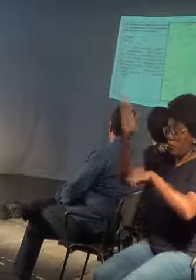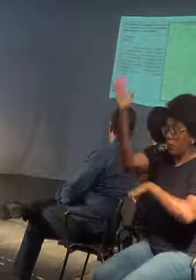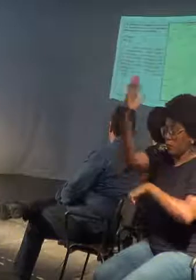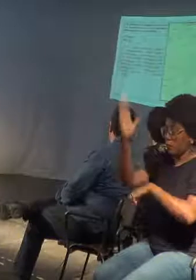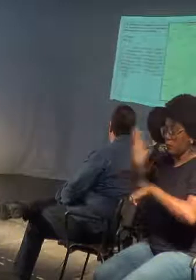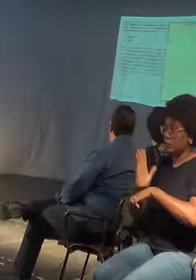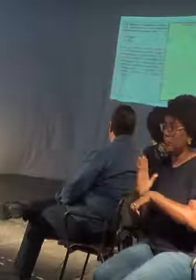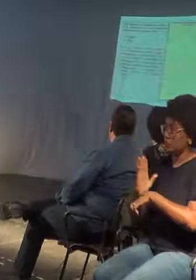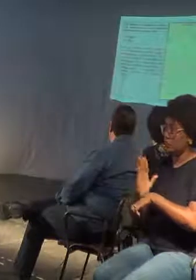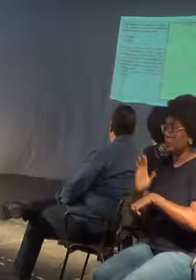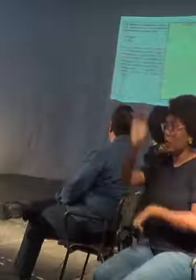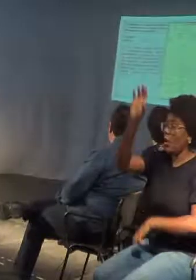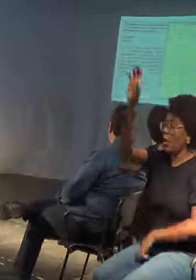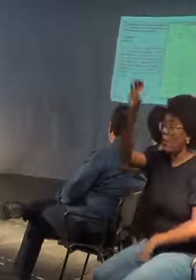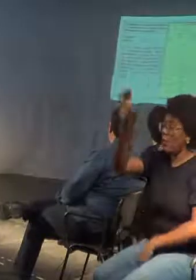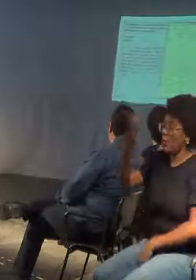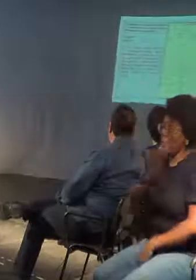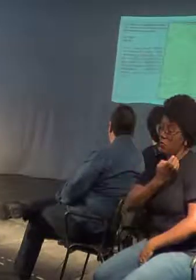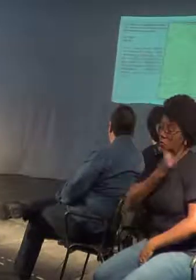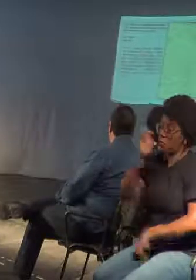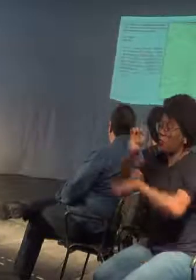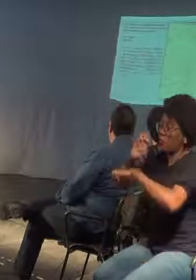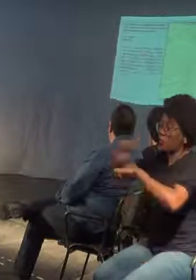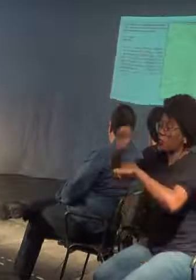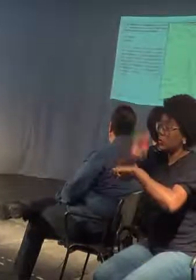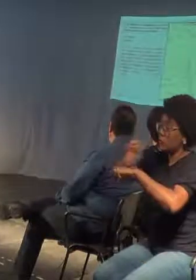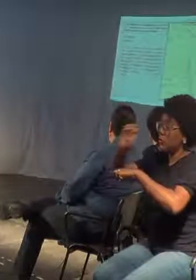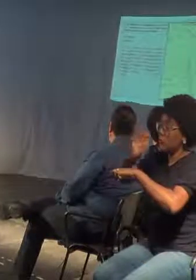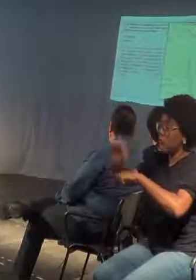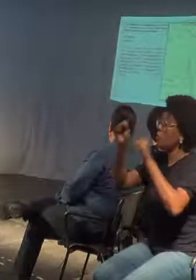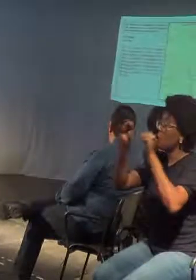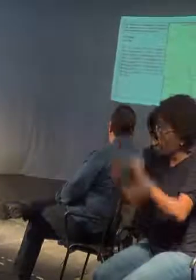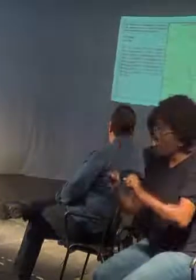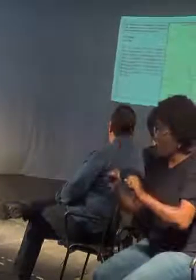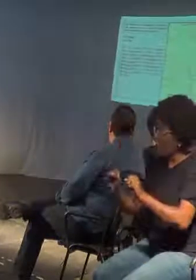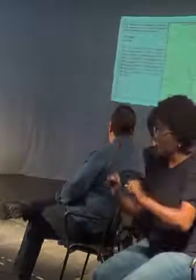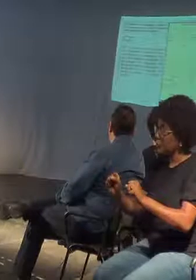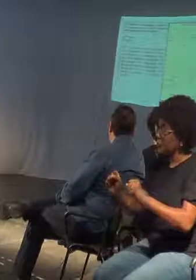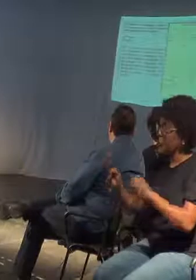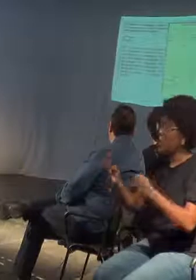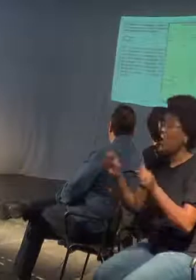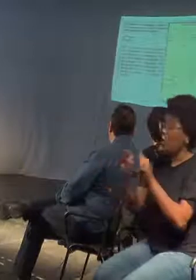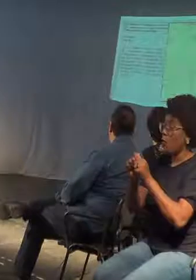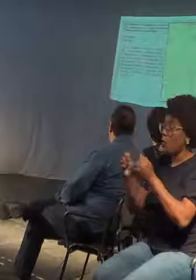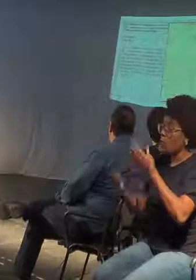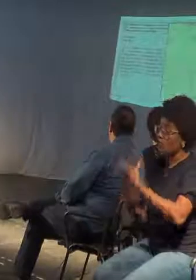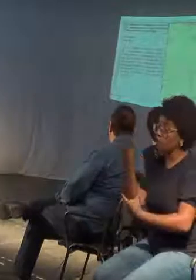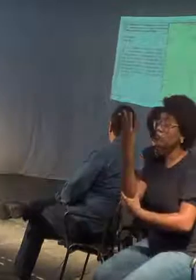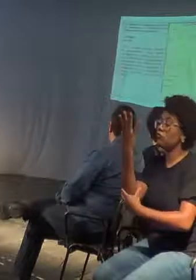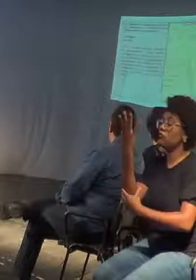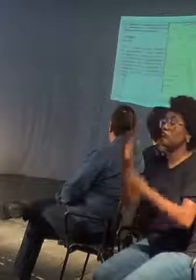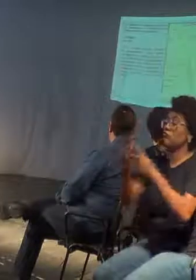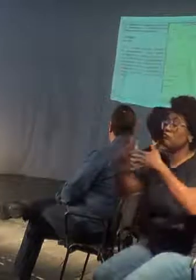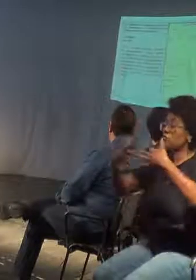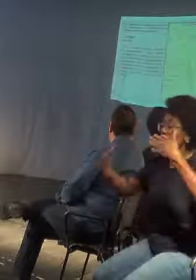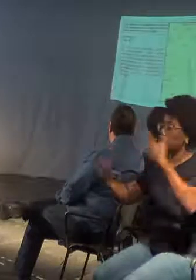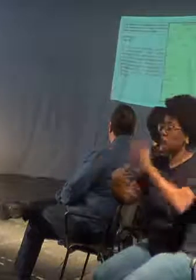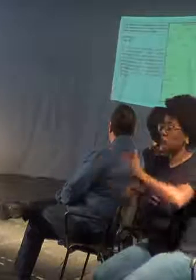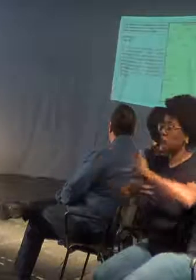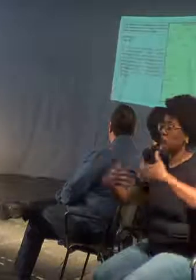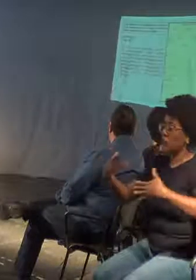mediante lei complementar, instituir regiões metropolitanas, aglomerações urbanas e micro-regiões constituídas por